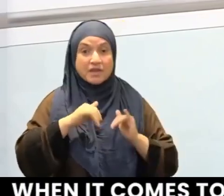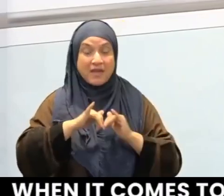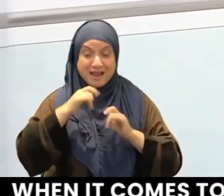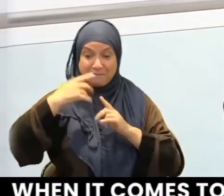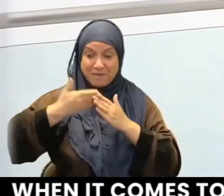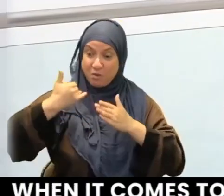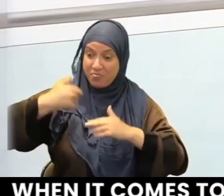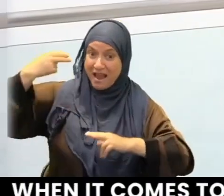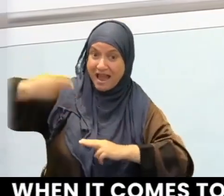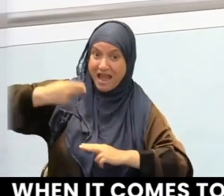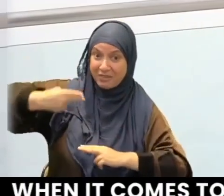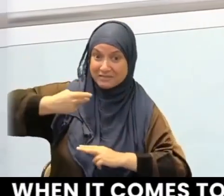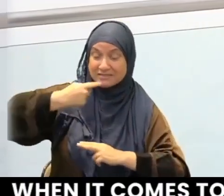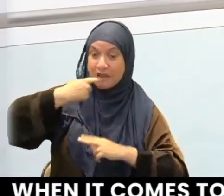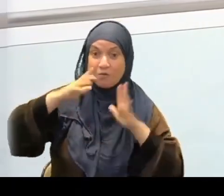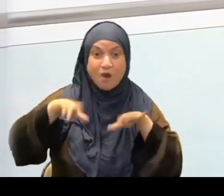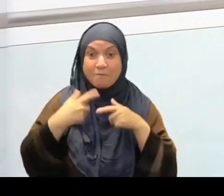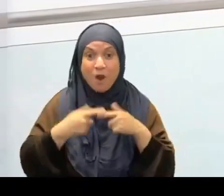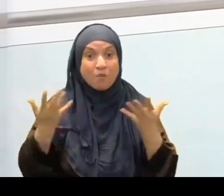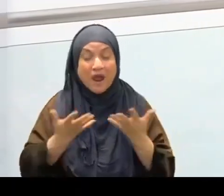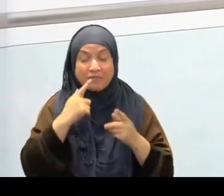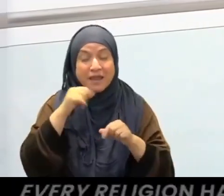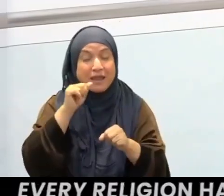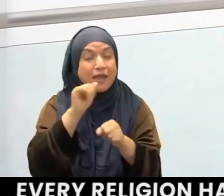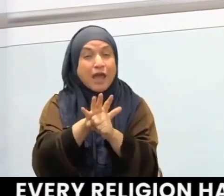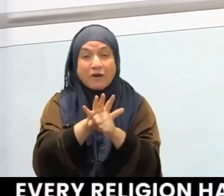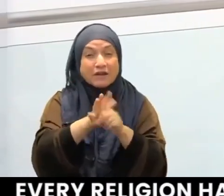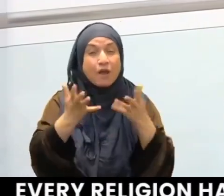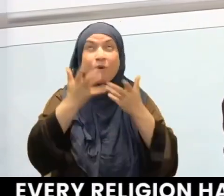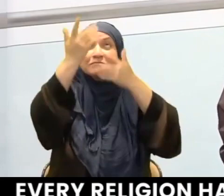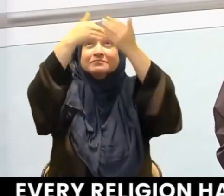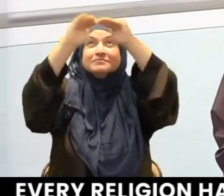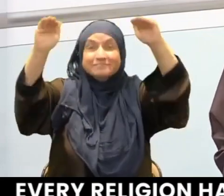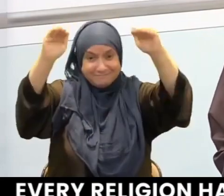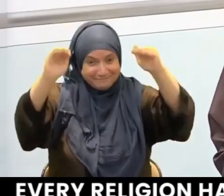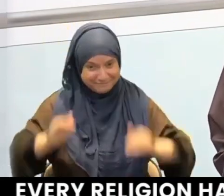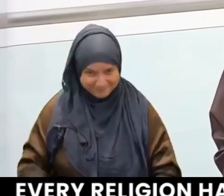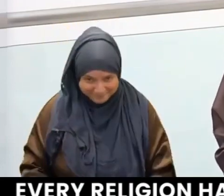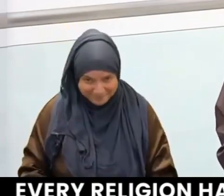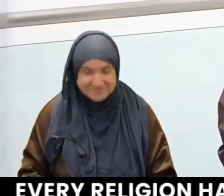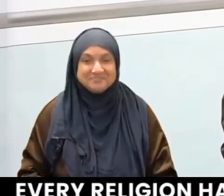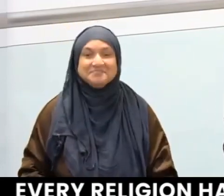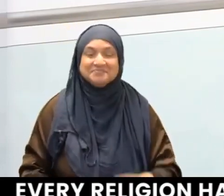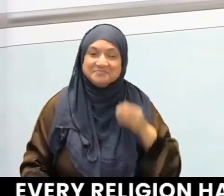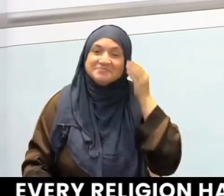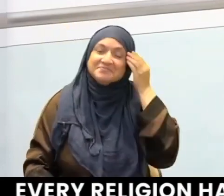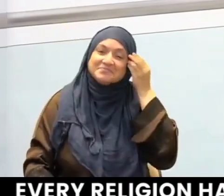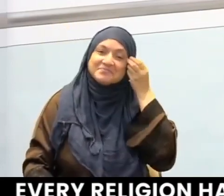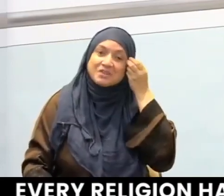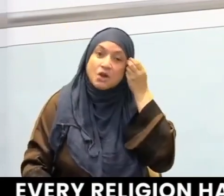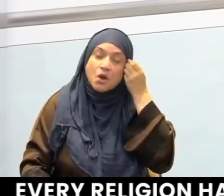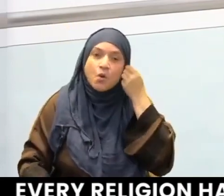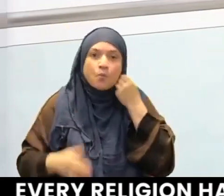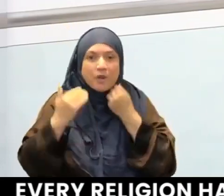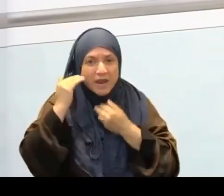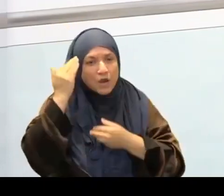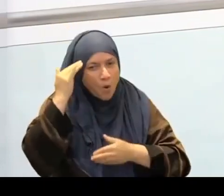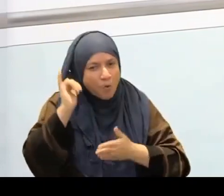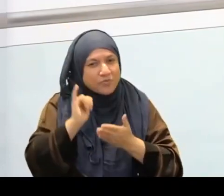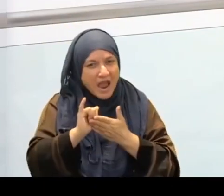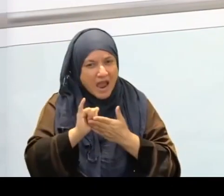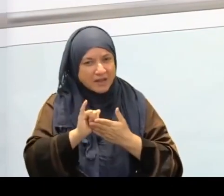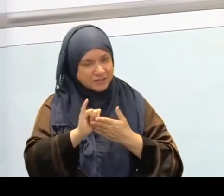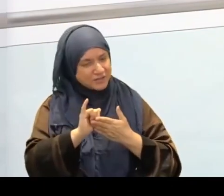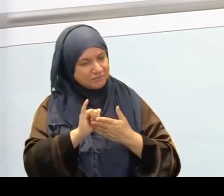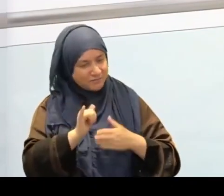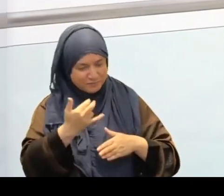to al-haya, the Prophet ﷺ said, لِكُلِّ دِينٍ خُلُقٍ. Every religion has its key attribute, its key characteristic. And